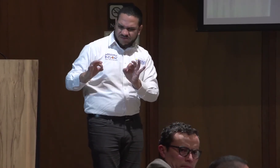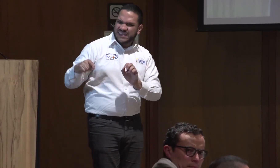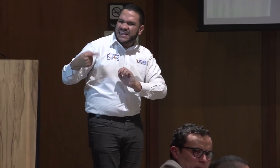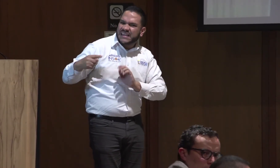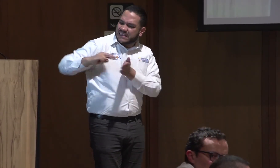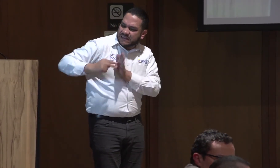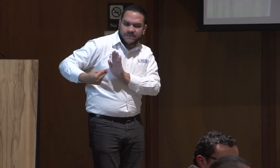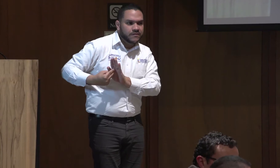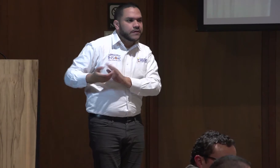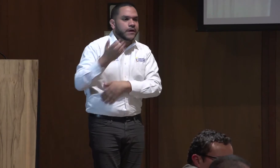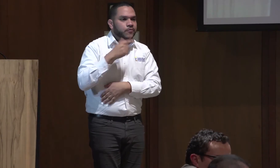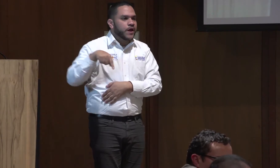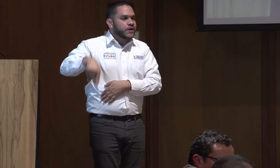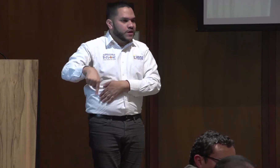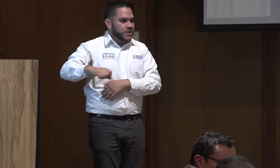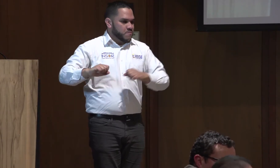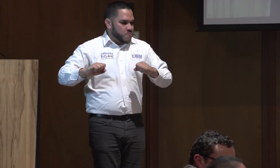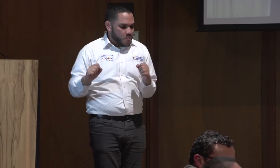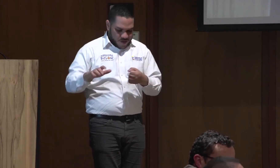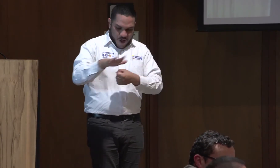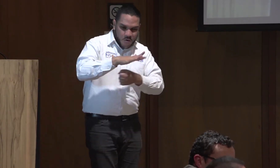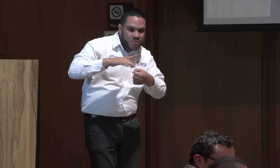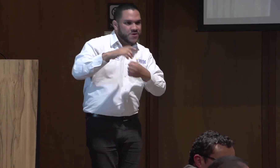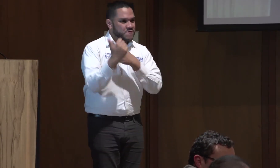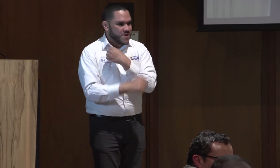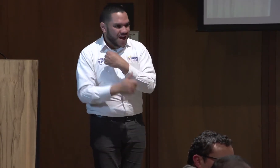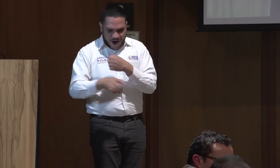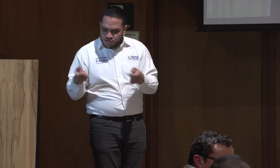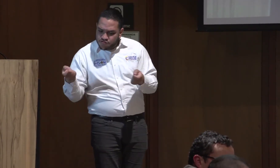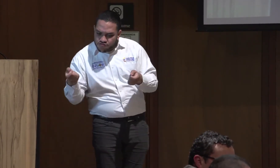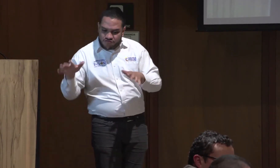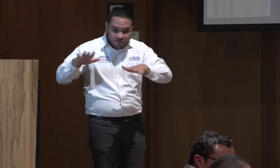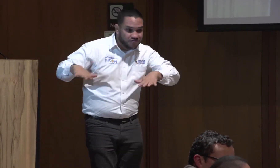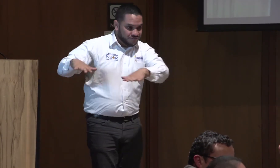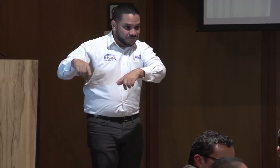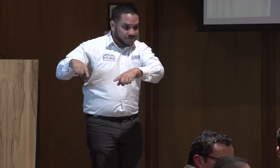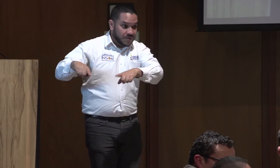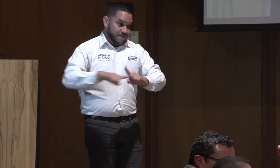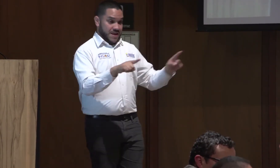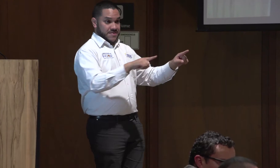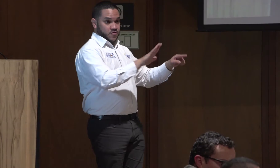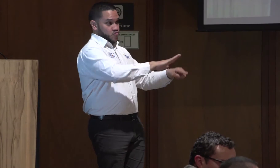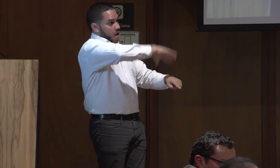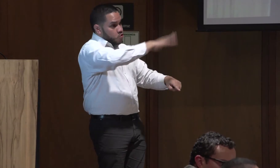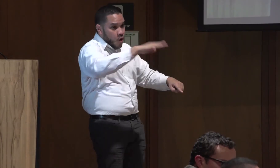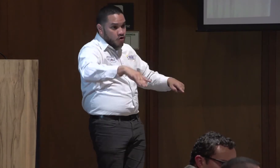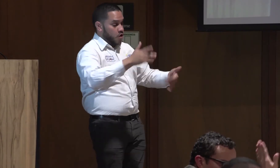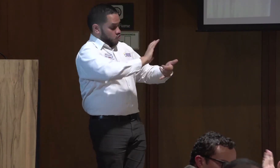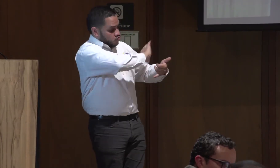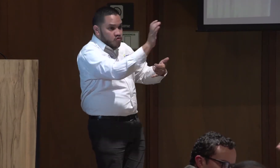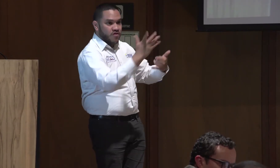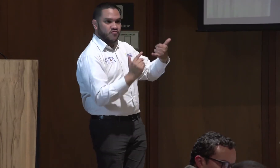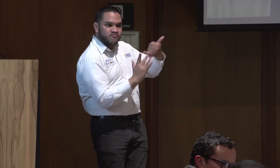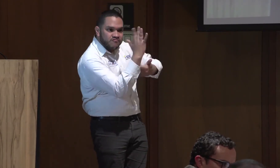connotación en la región cundiboyacense, pero esa connotación cambia en la región antioqueña o en la costa atlántica o en la costa